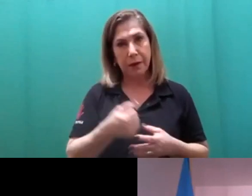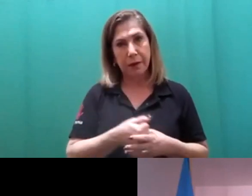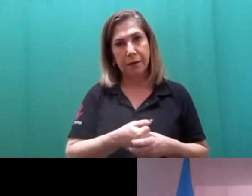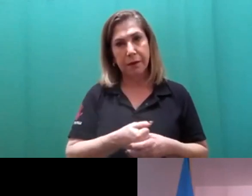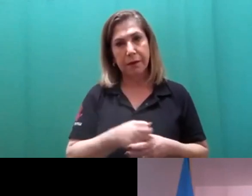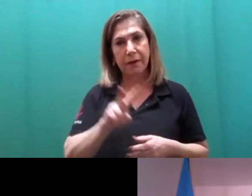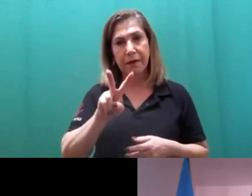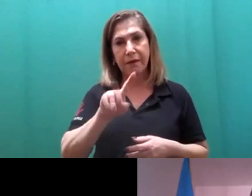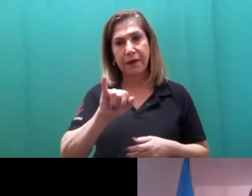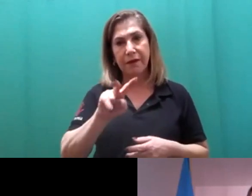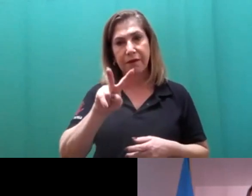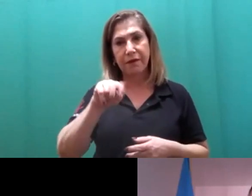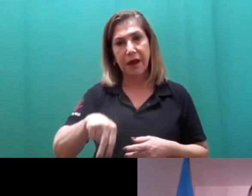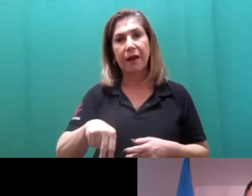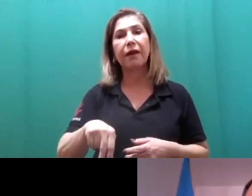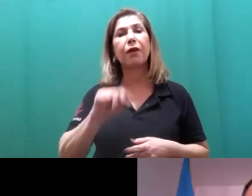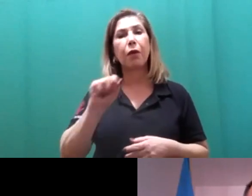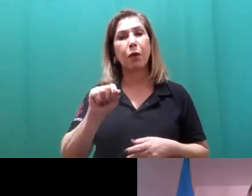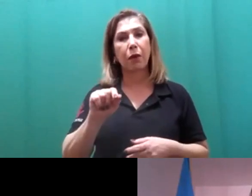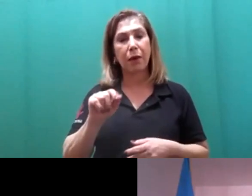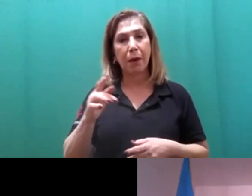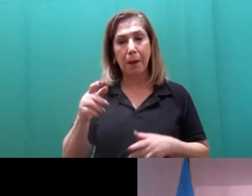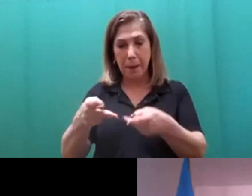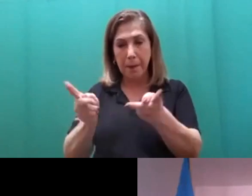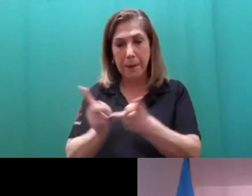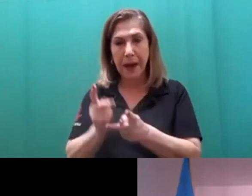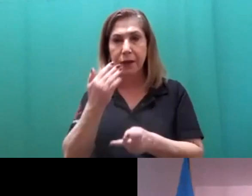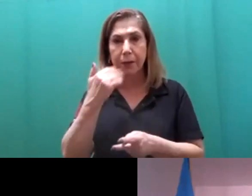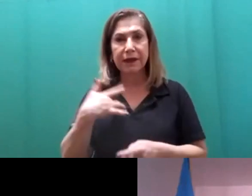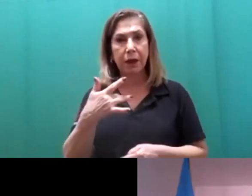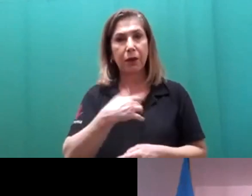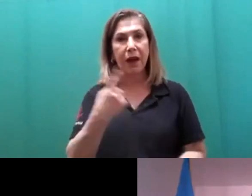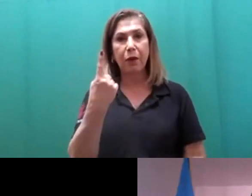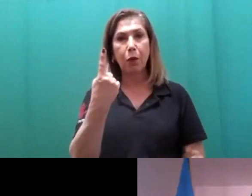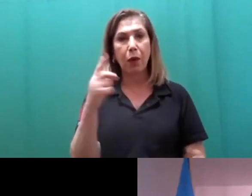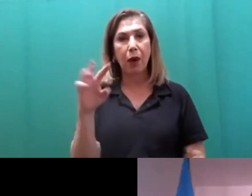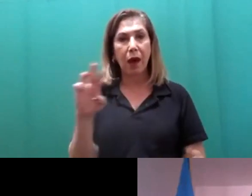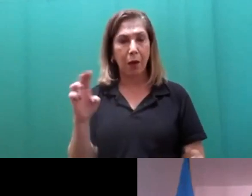Vivian, es un plato saludable a un real. Y